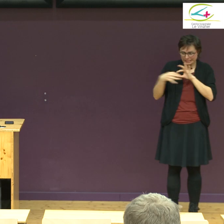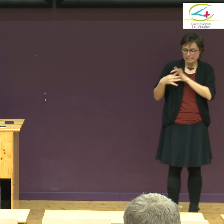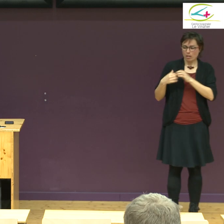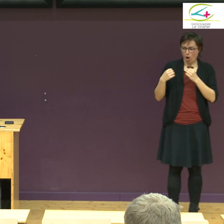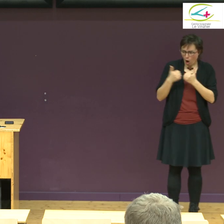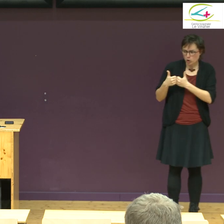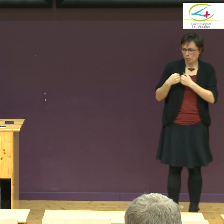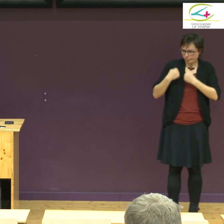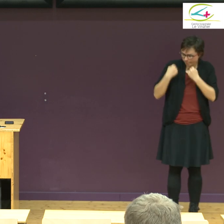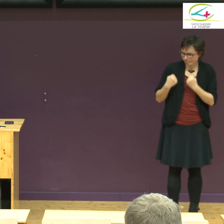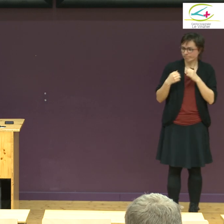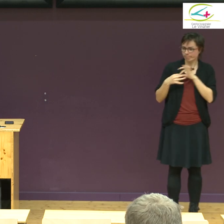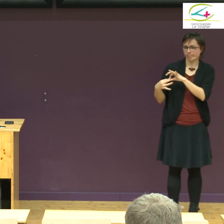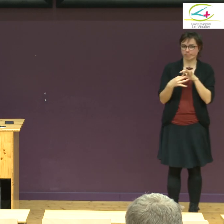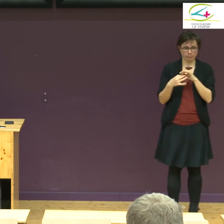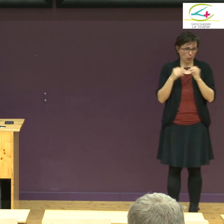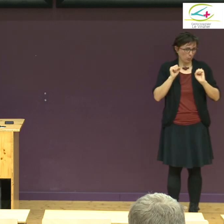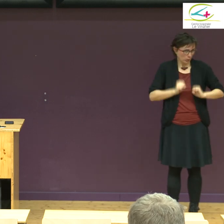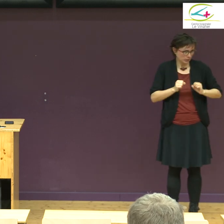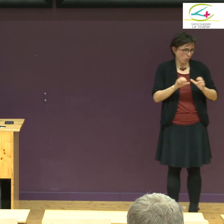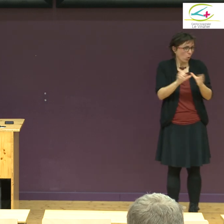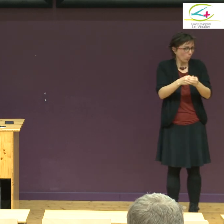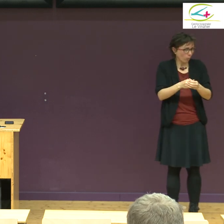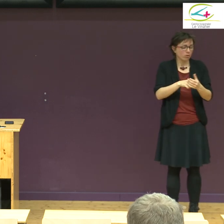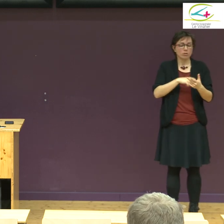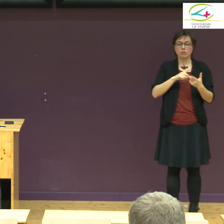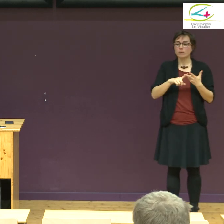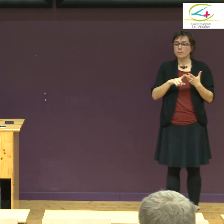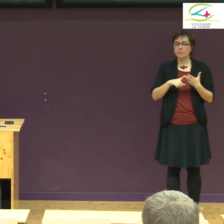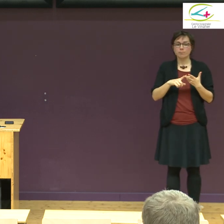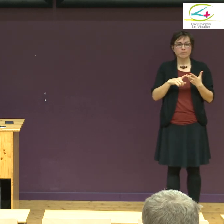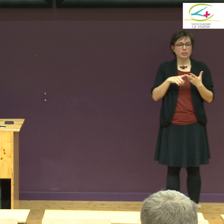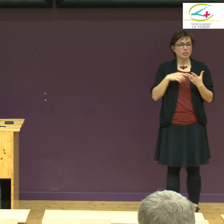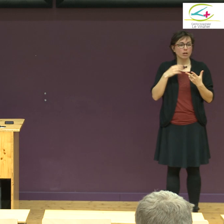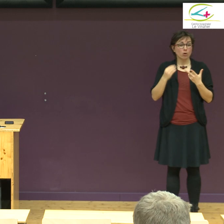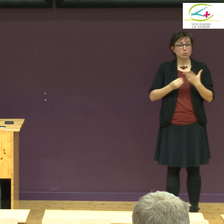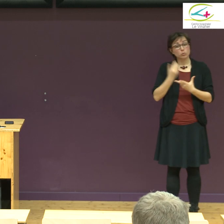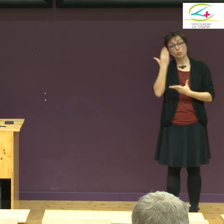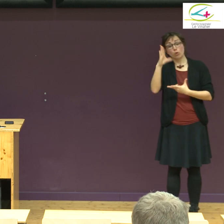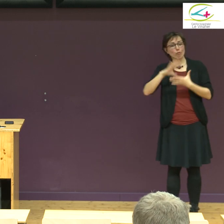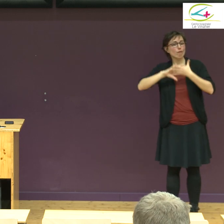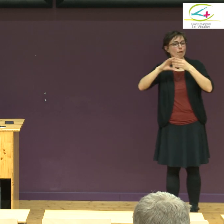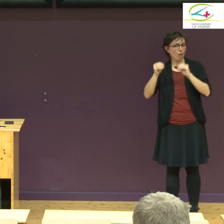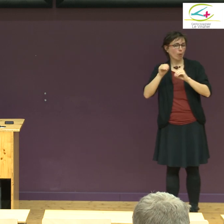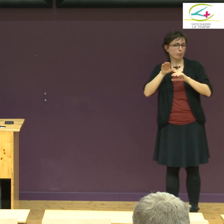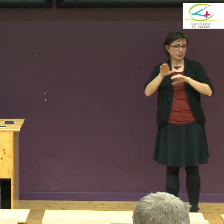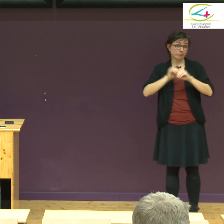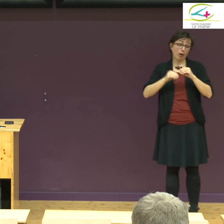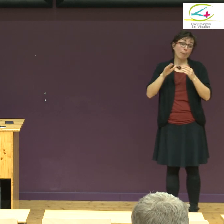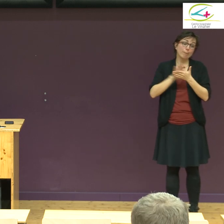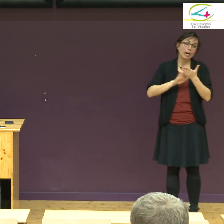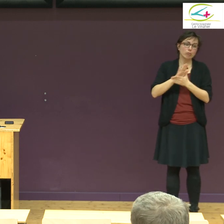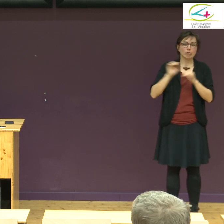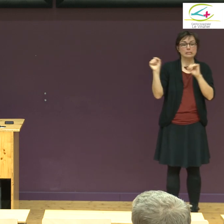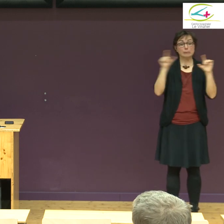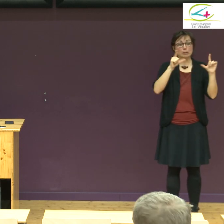lien. Voilà, ça c'est d'autres possibilités. Et puis en fait, il y a aussi tout un autre panel de formes. Zoé, la diapo est un peu moins jolie que